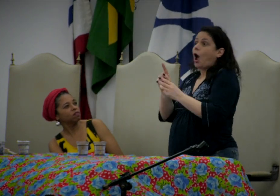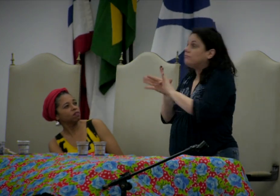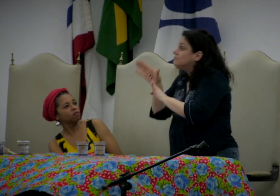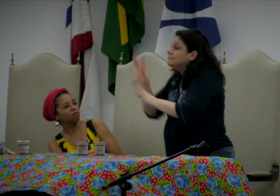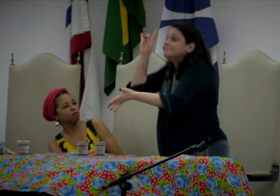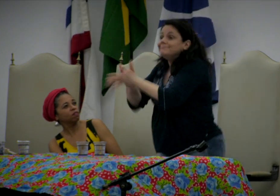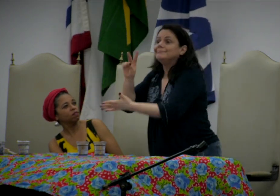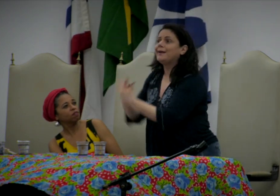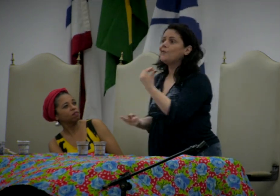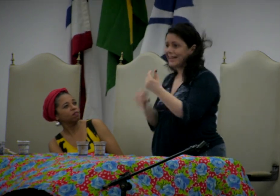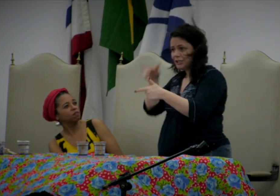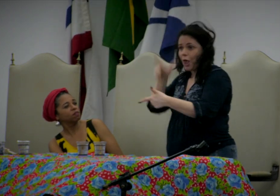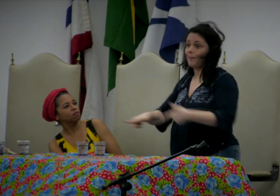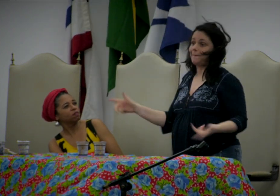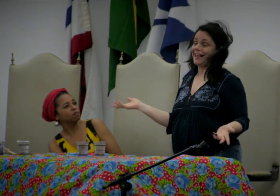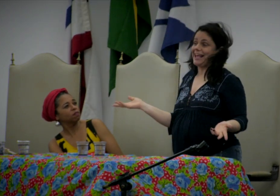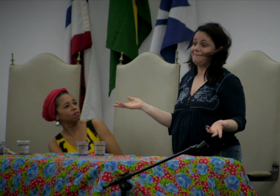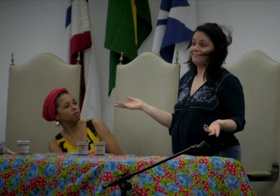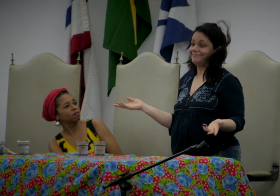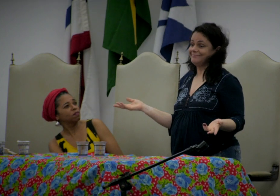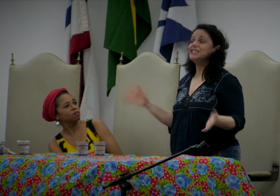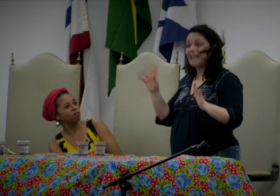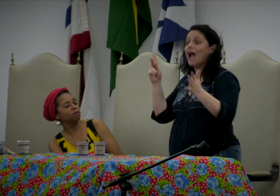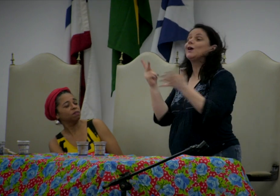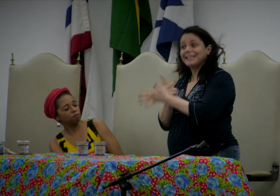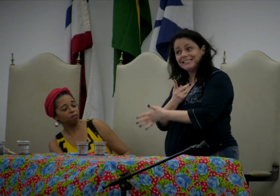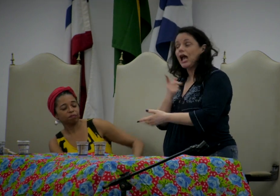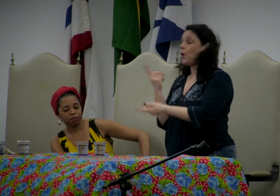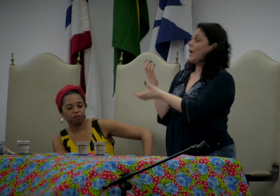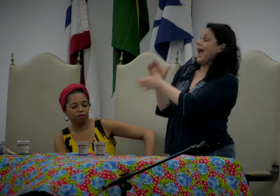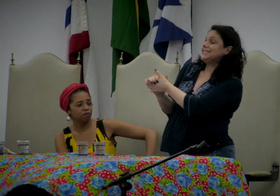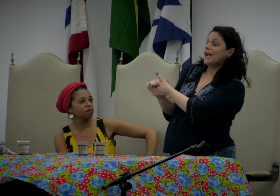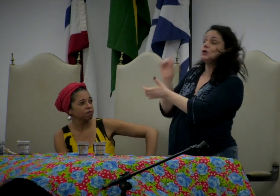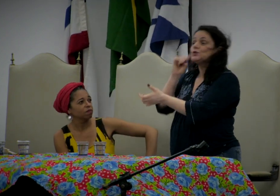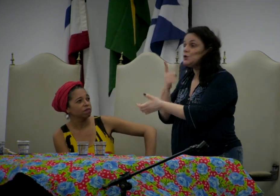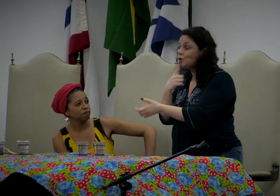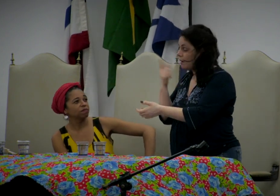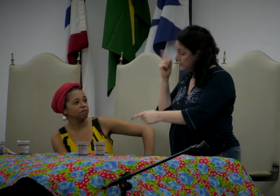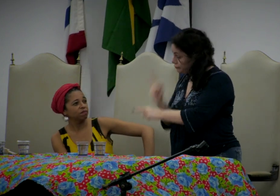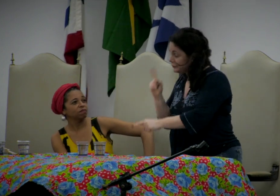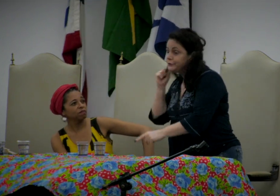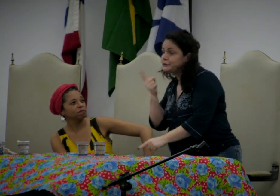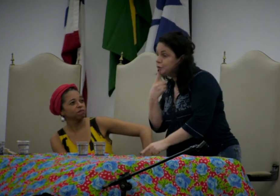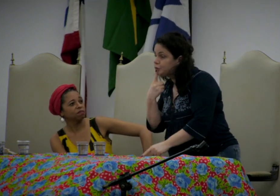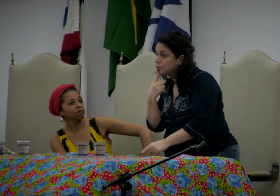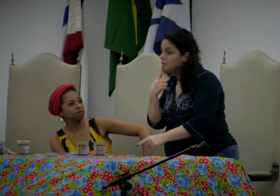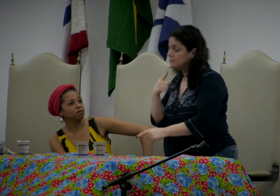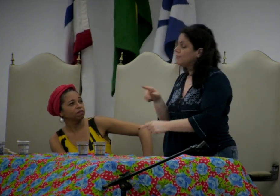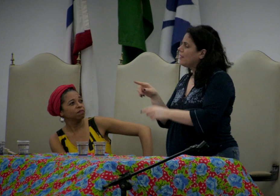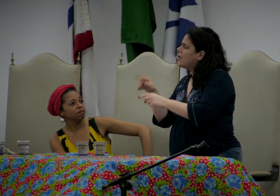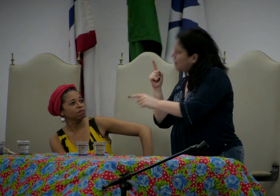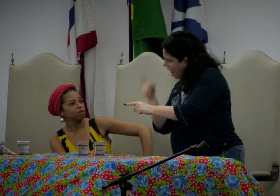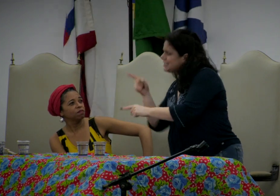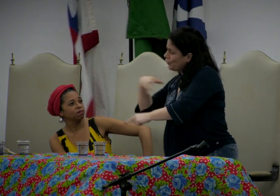será que não é melhor eu fazer implante coclear? Aí eu acabo falando com relação ao bilinguismo, mas já aconteceu de um casal de surdos, descobrir